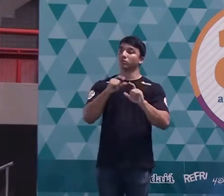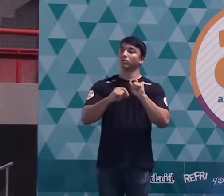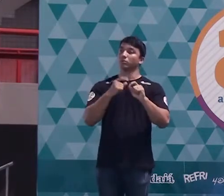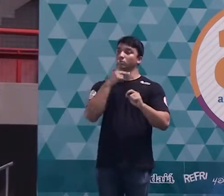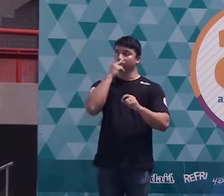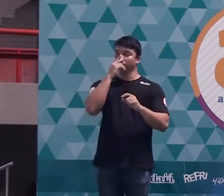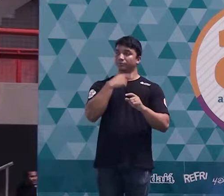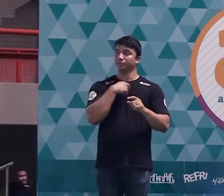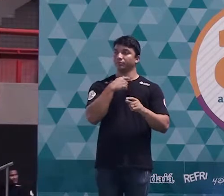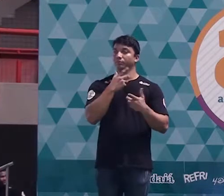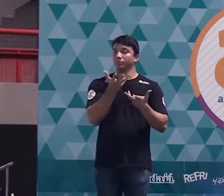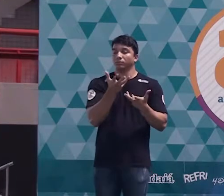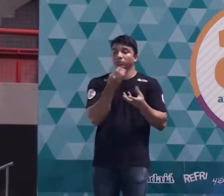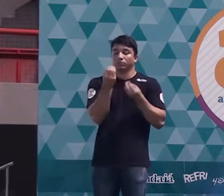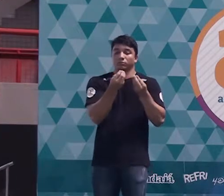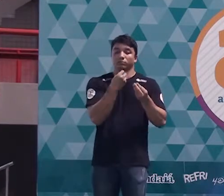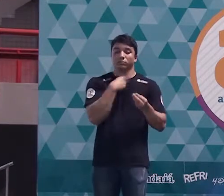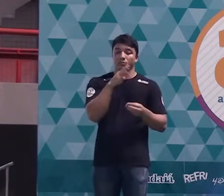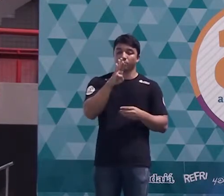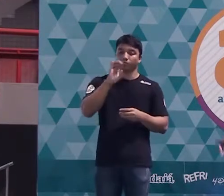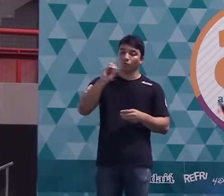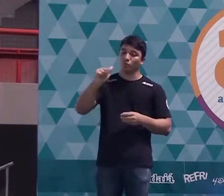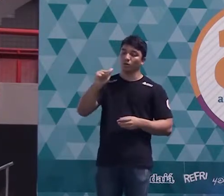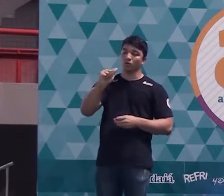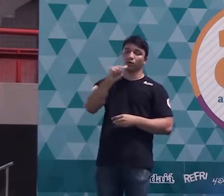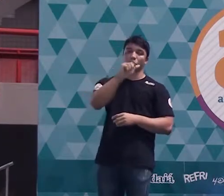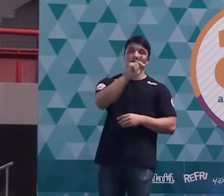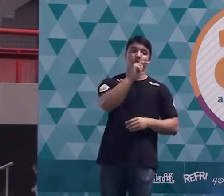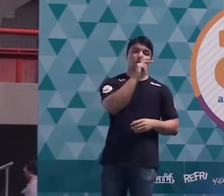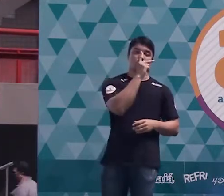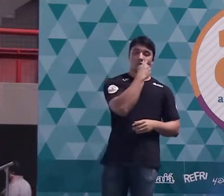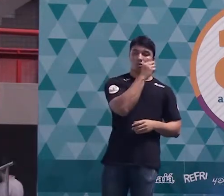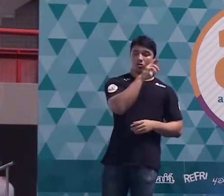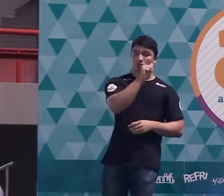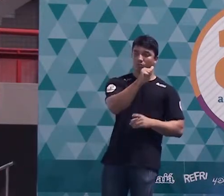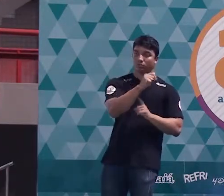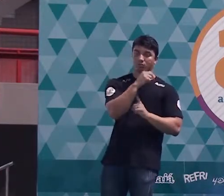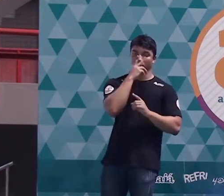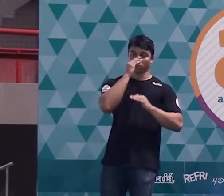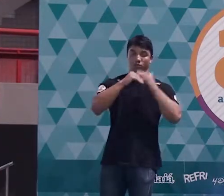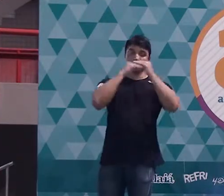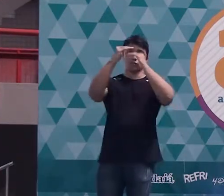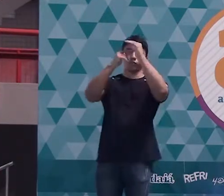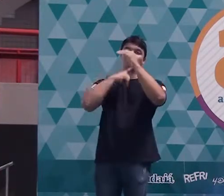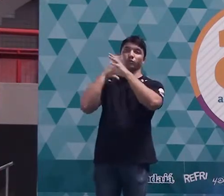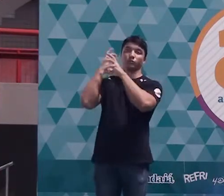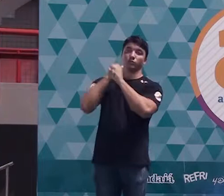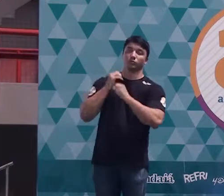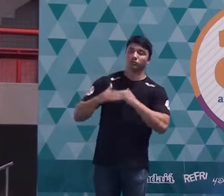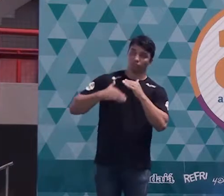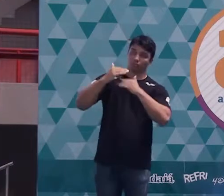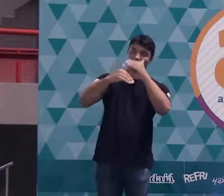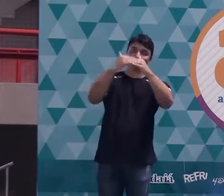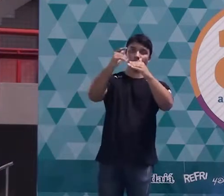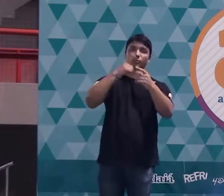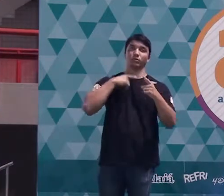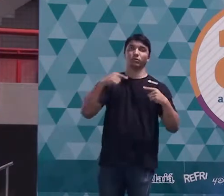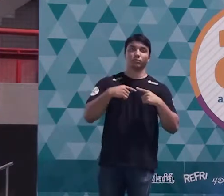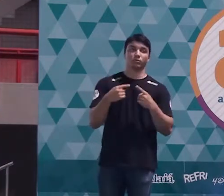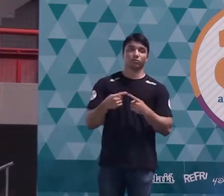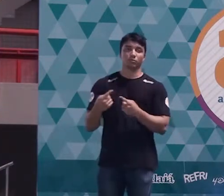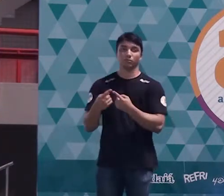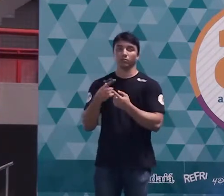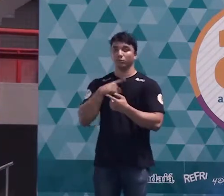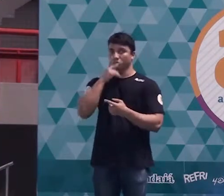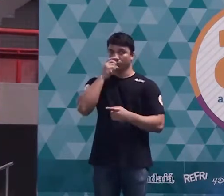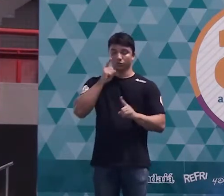para vocês com o vamos-nos em boa hora. Ele mostra que a língua evolui ao longo das gerações. A gente vai falando